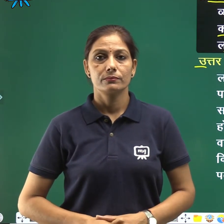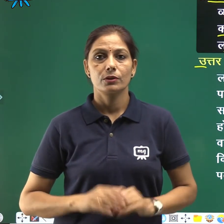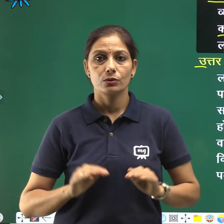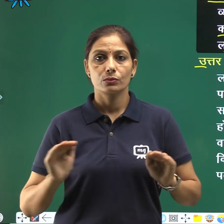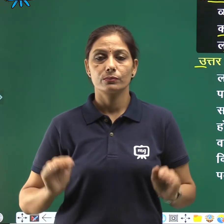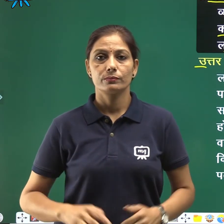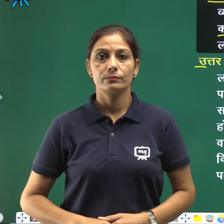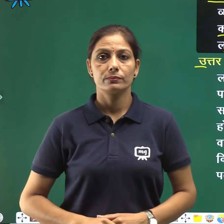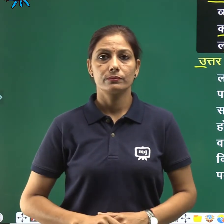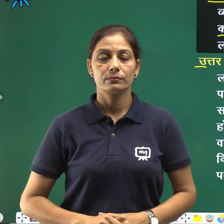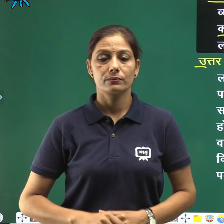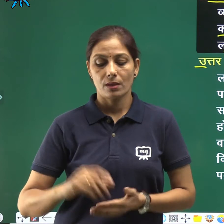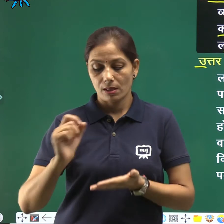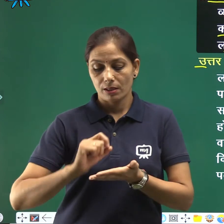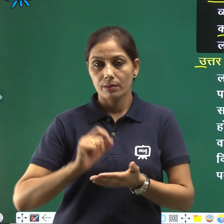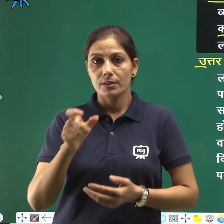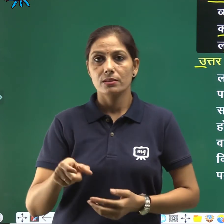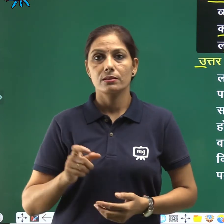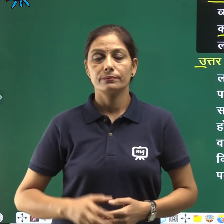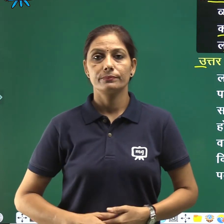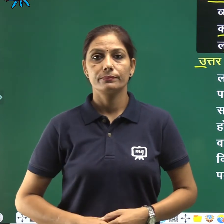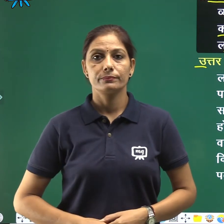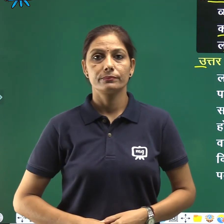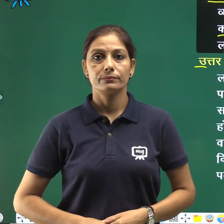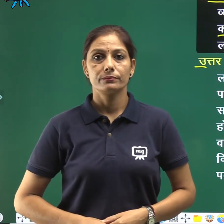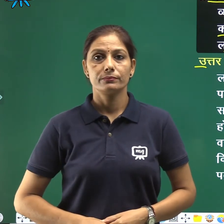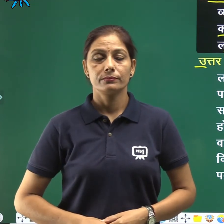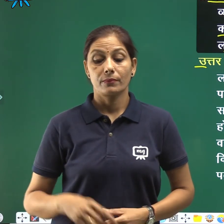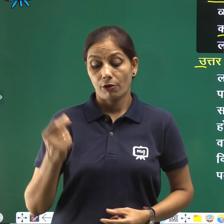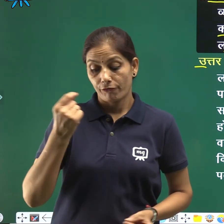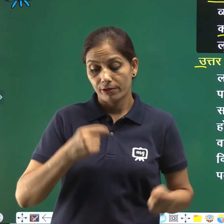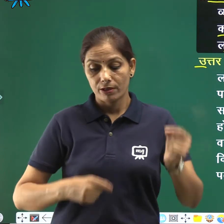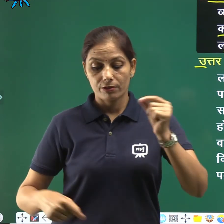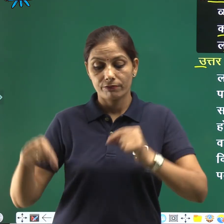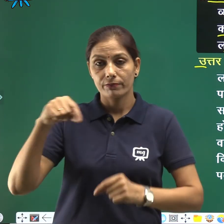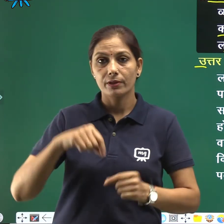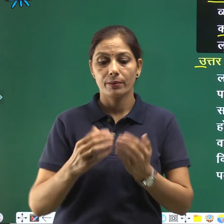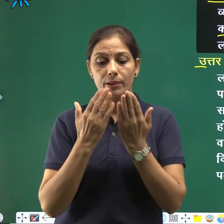बच्चों, लेखक विज्ञान के विद्यार्थी थे,